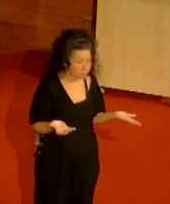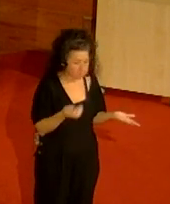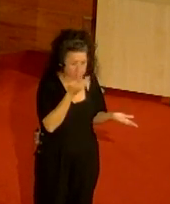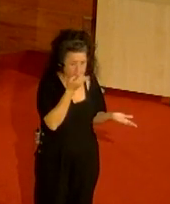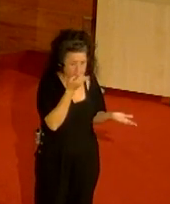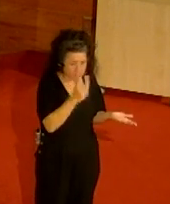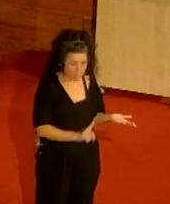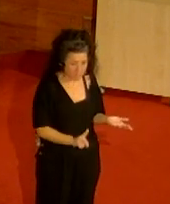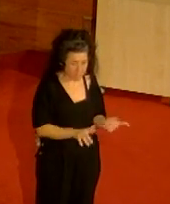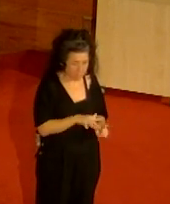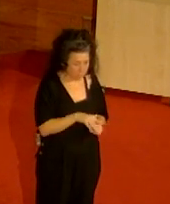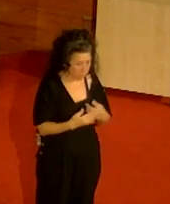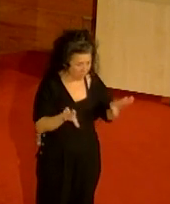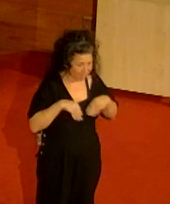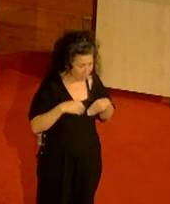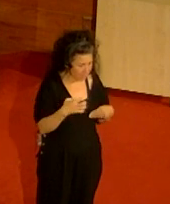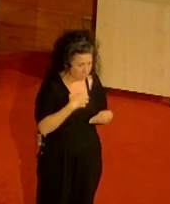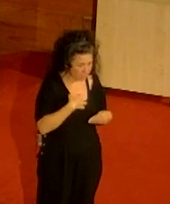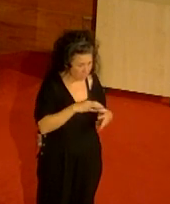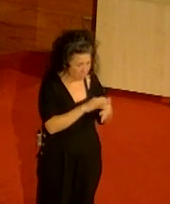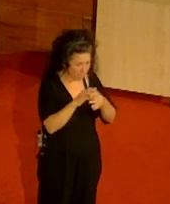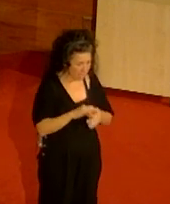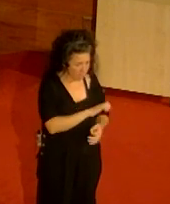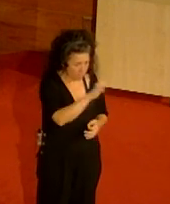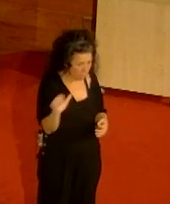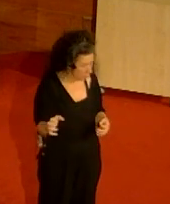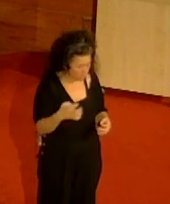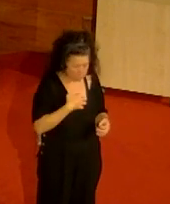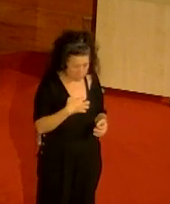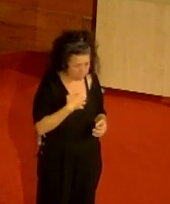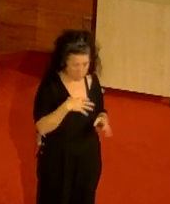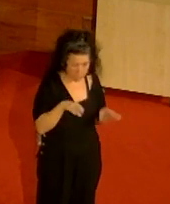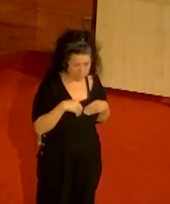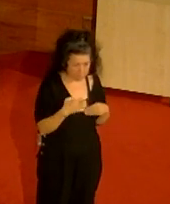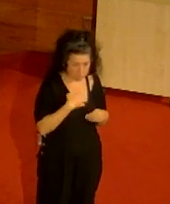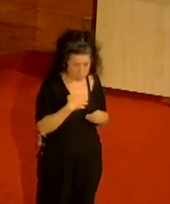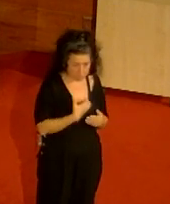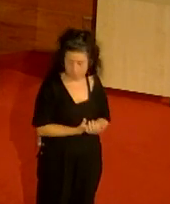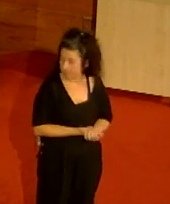es una situación que es intolerable, ¿no? La Unión Europea, no puede ser, ¿no? Está claro, sí.